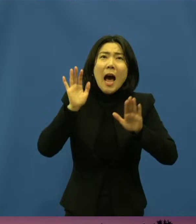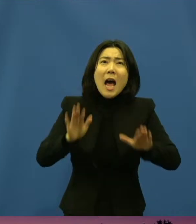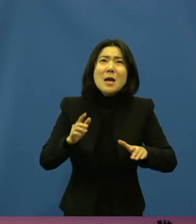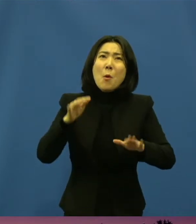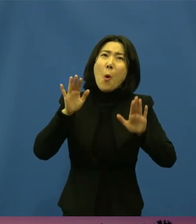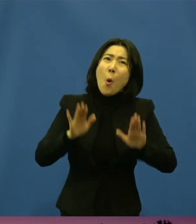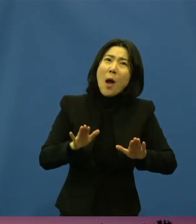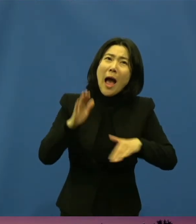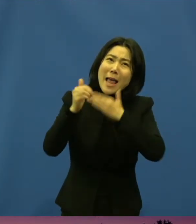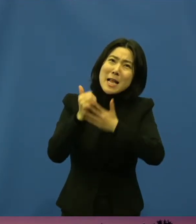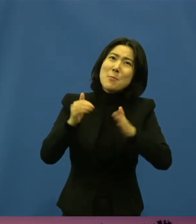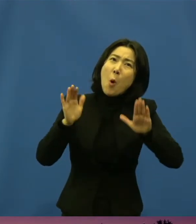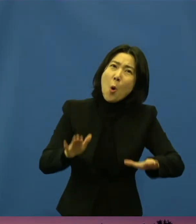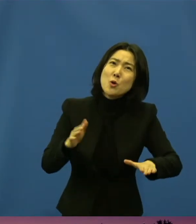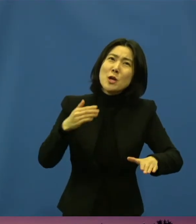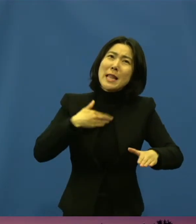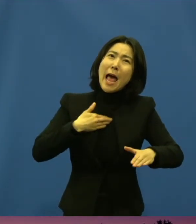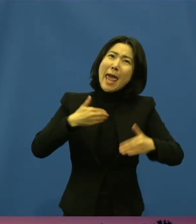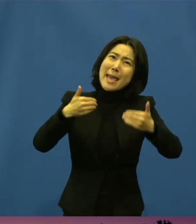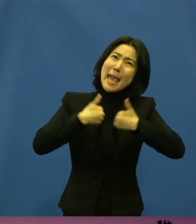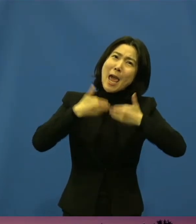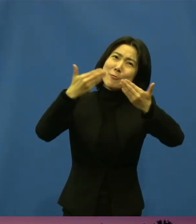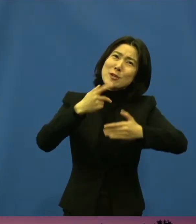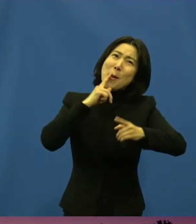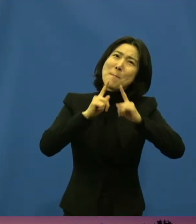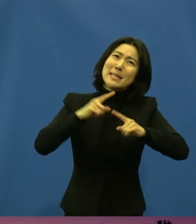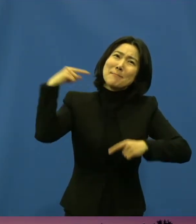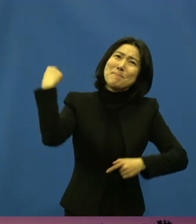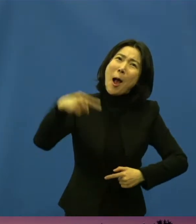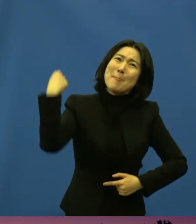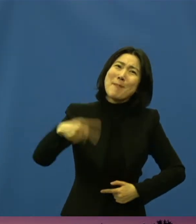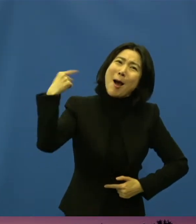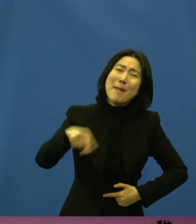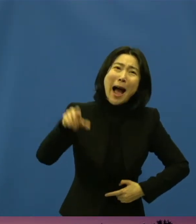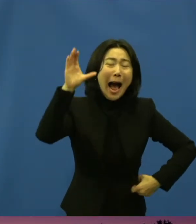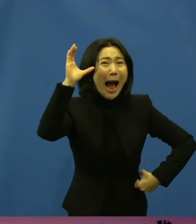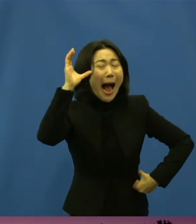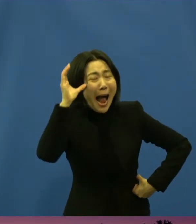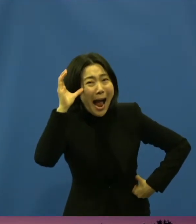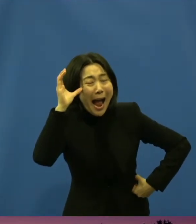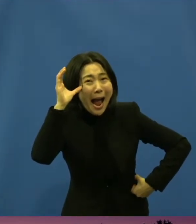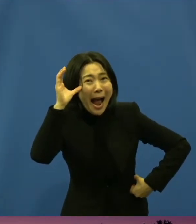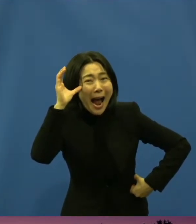여러분, 이게 멀어지는 겁니다. 그냥 그런 해프닝이 아니고 멀어지고 있는 거예요.